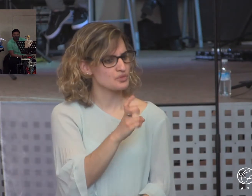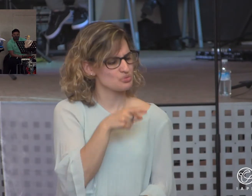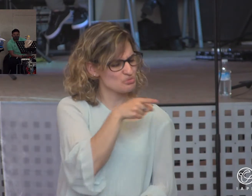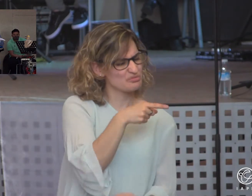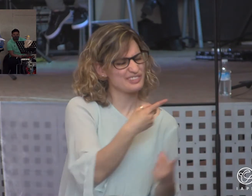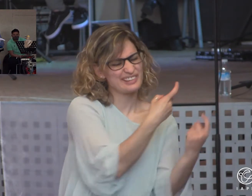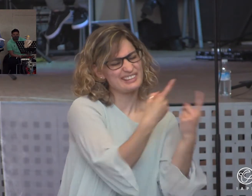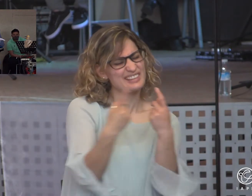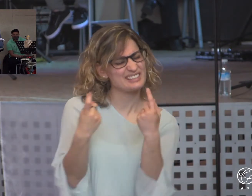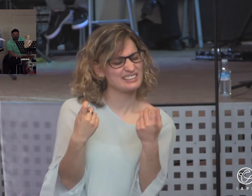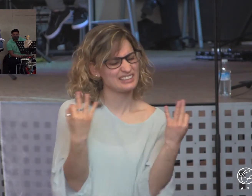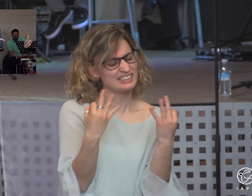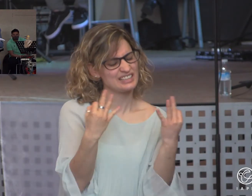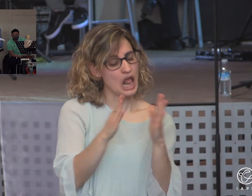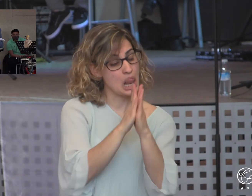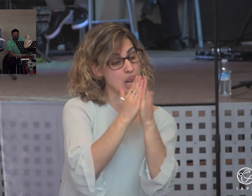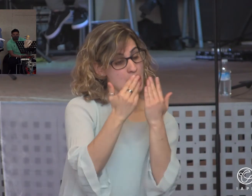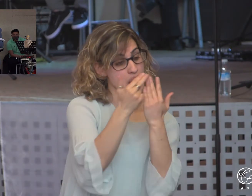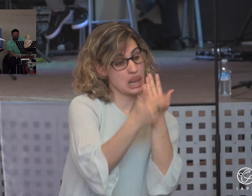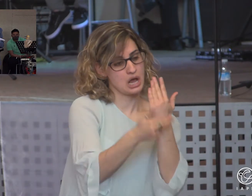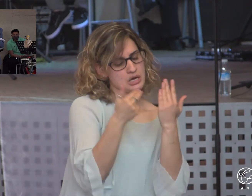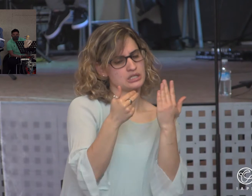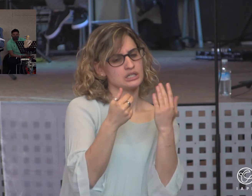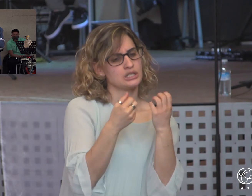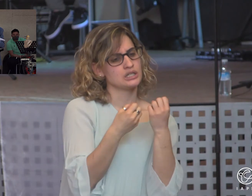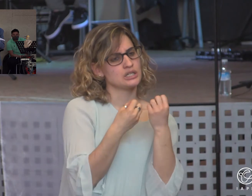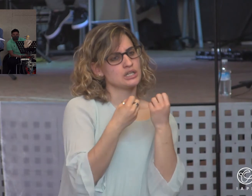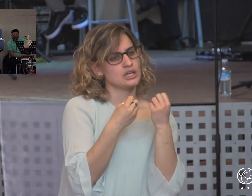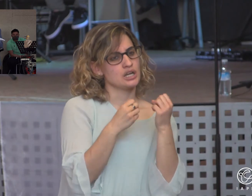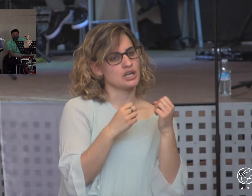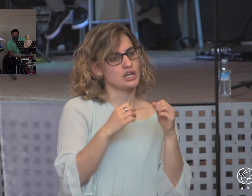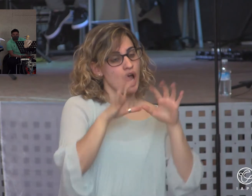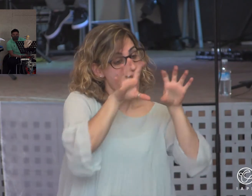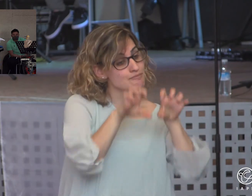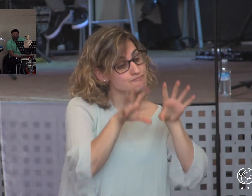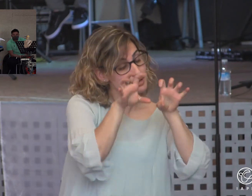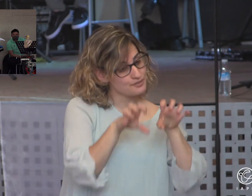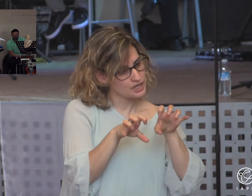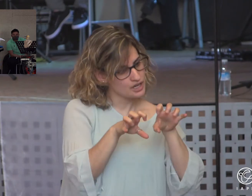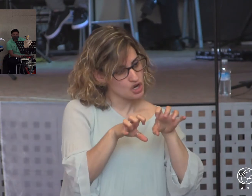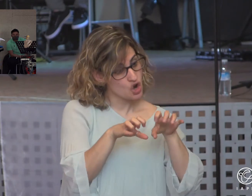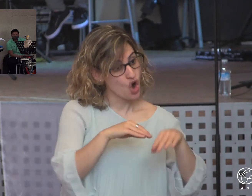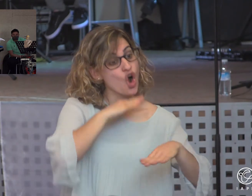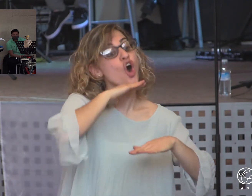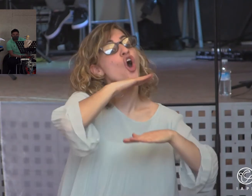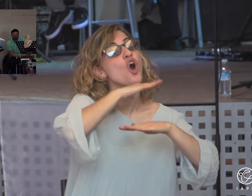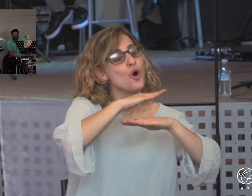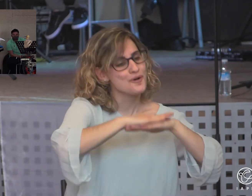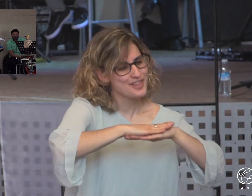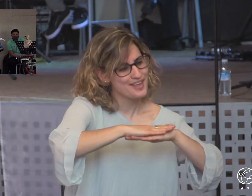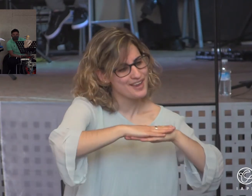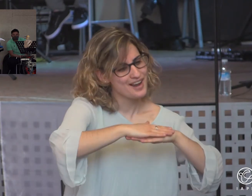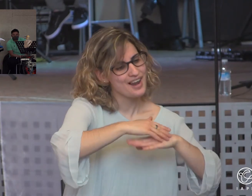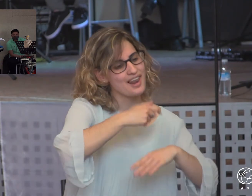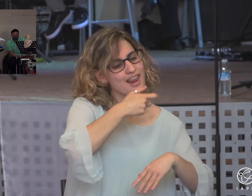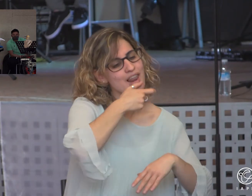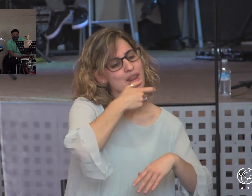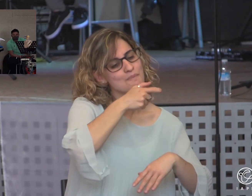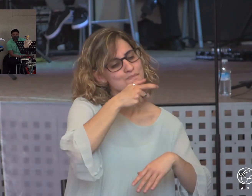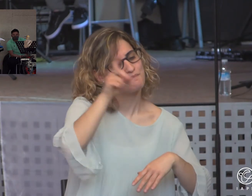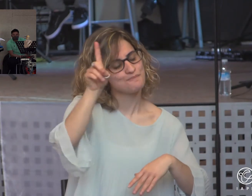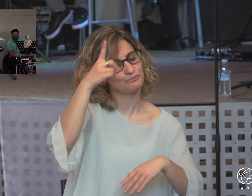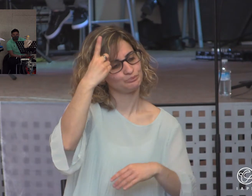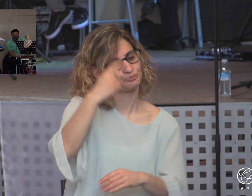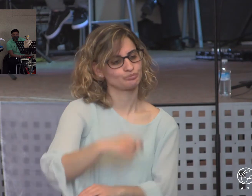principalmente, necesitas obedecer. Verso 51, Jesús descendió con ellos, con